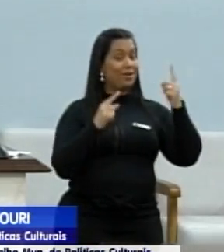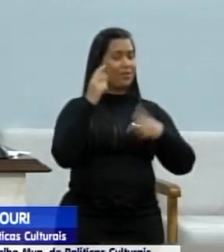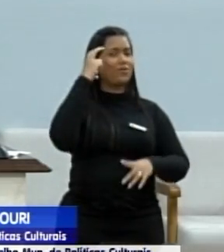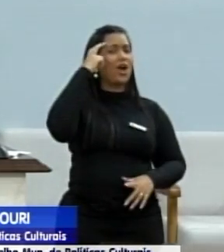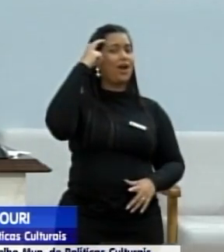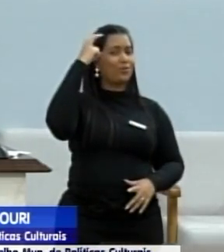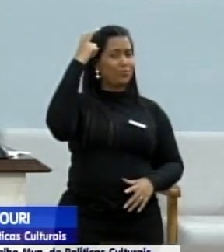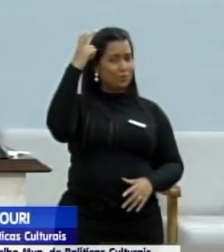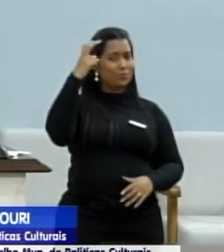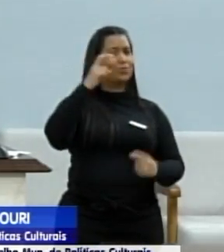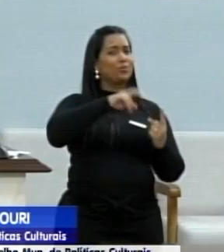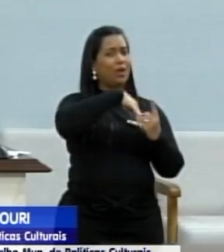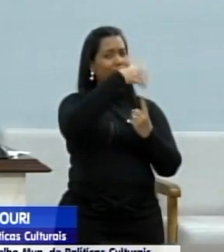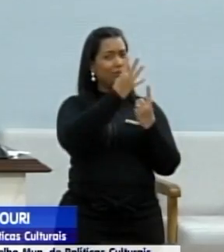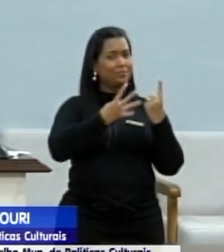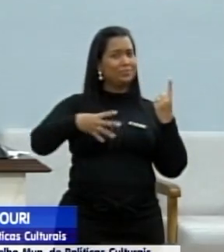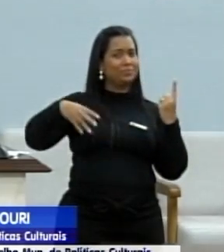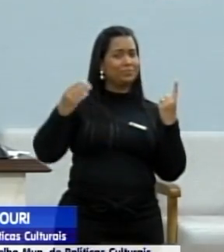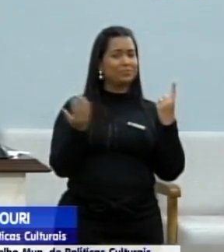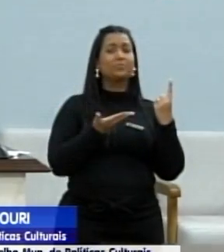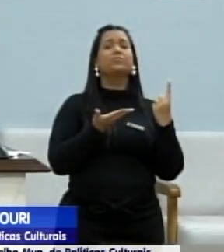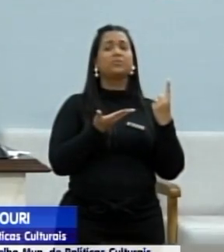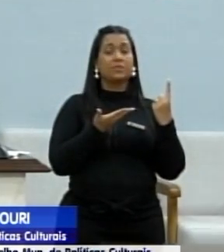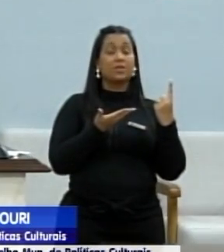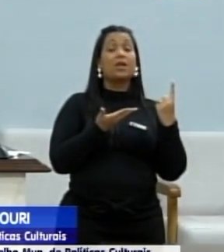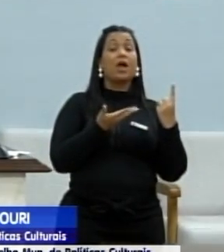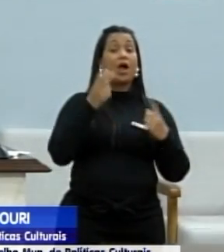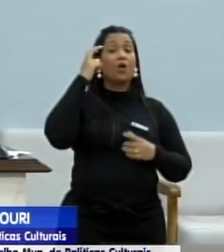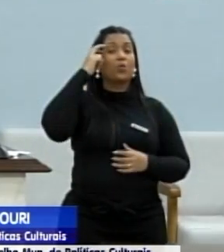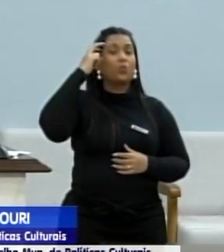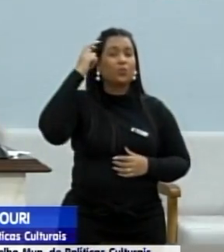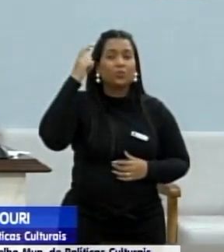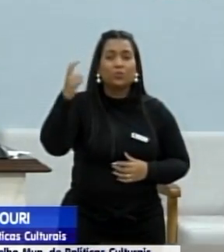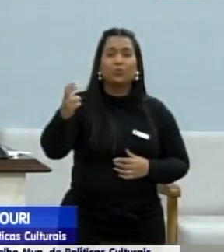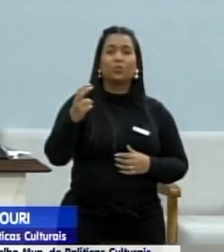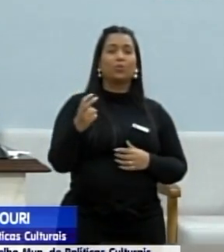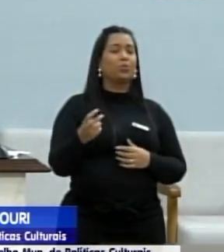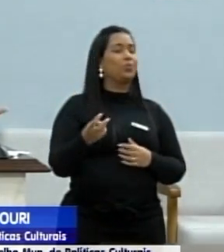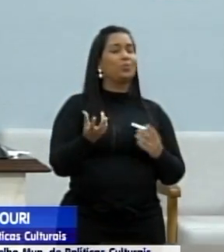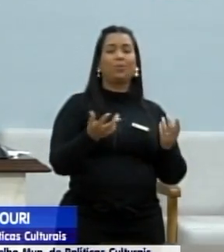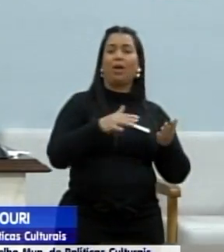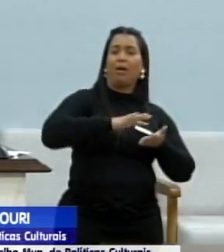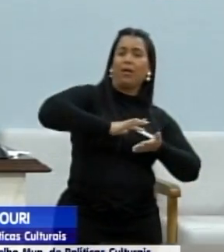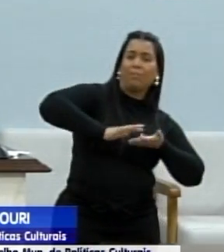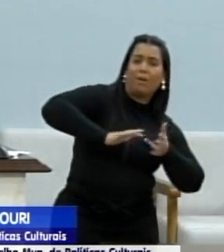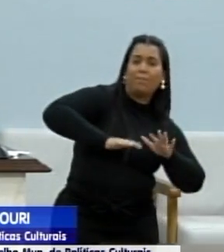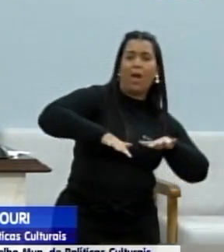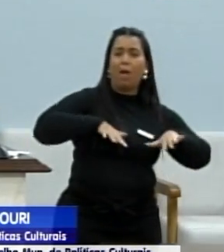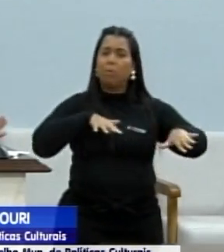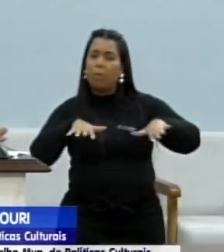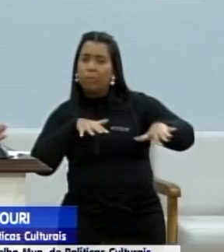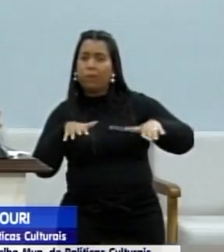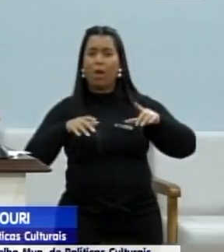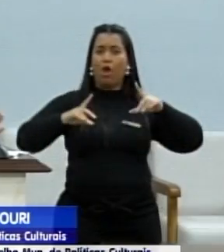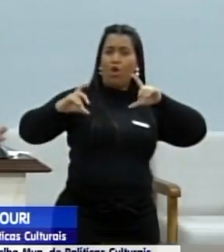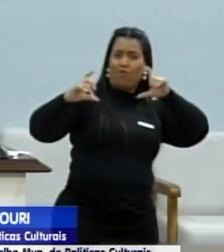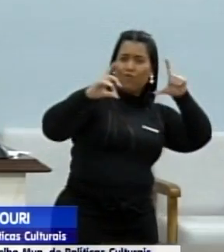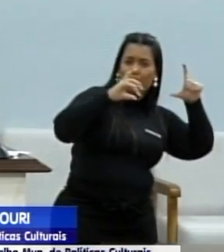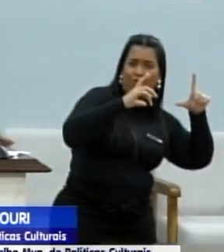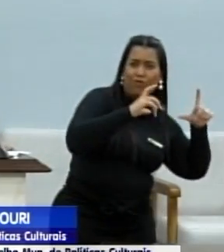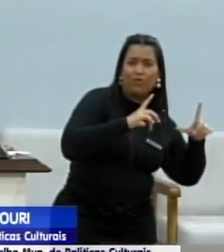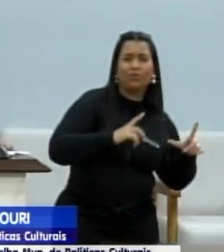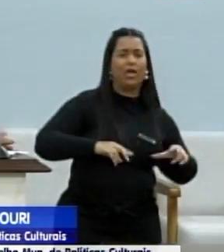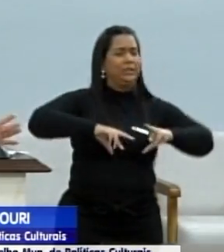cultura LGBTQIAPN+, a cultura urbana, a arte de rua, hip hop, dança, movimento, fotografia,